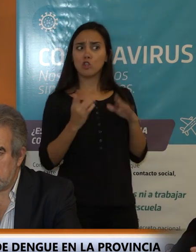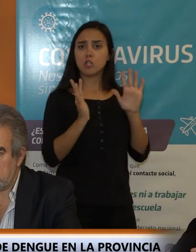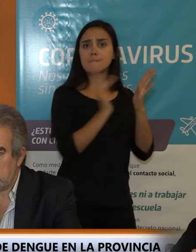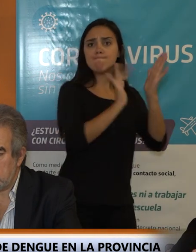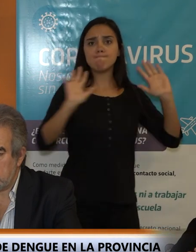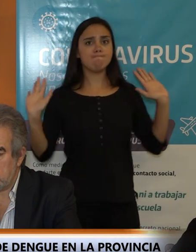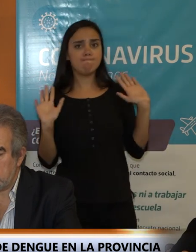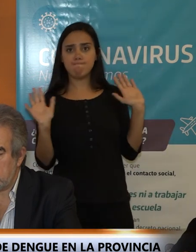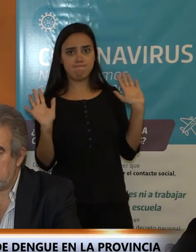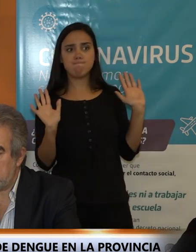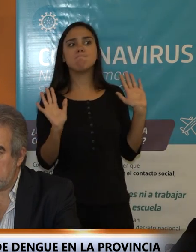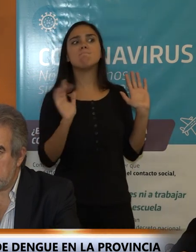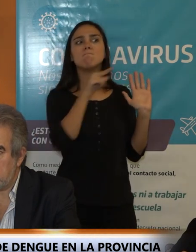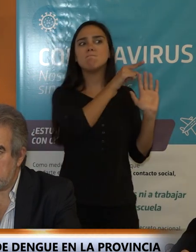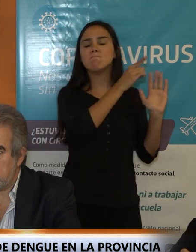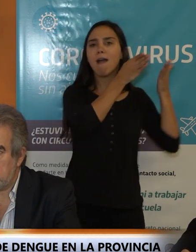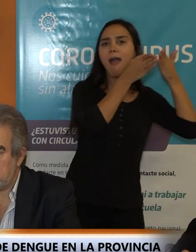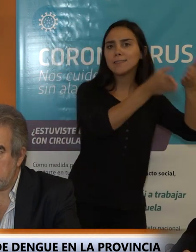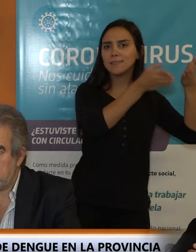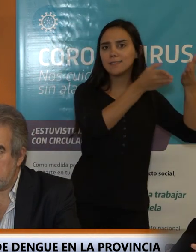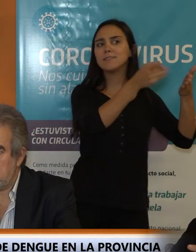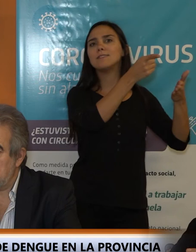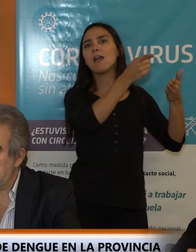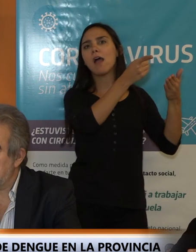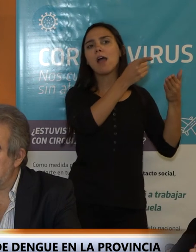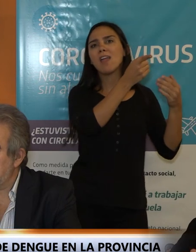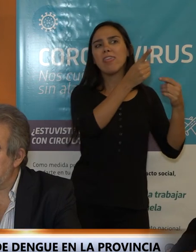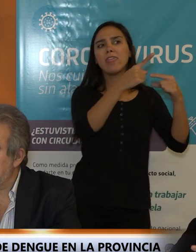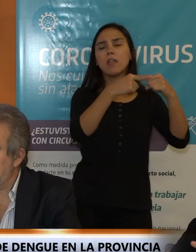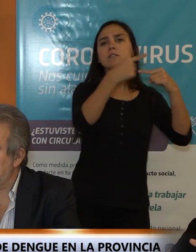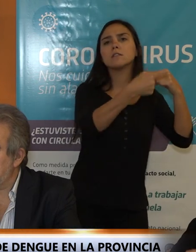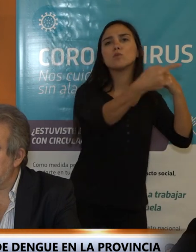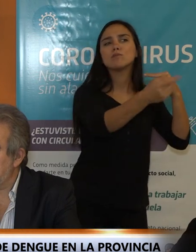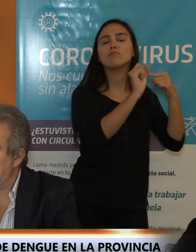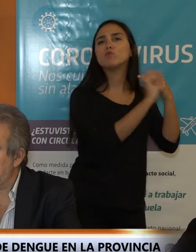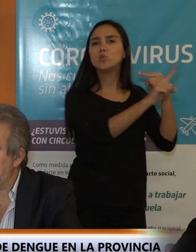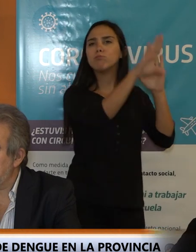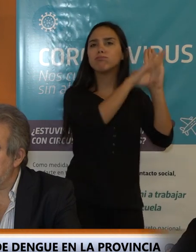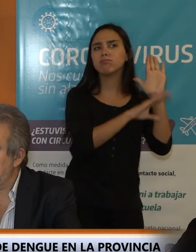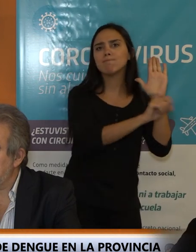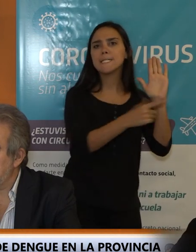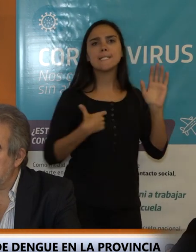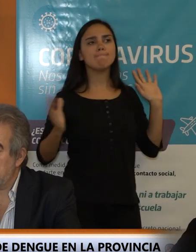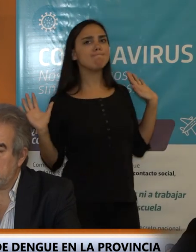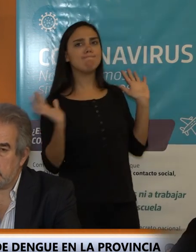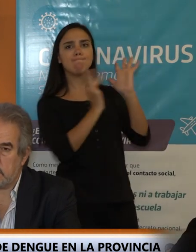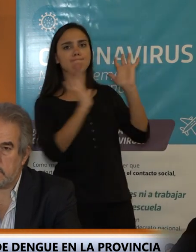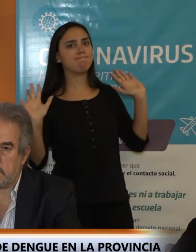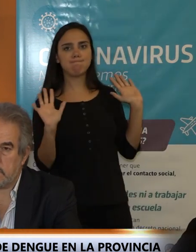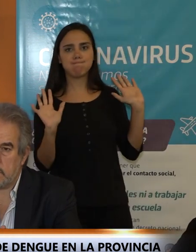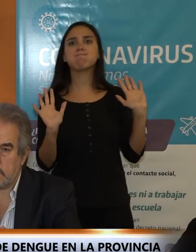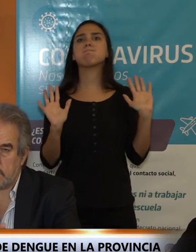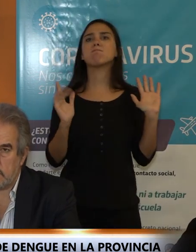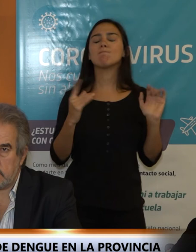es el asistencialismo y en lo que es la secuencia de las derivaciones que han tenido estos dos pacientes, pero